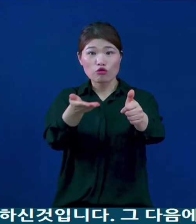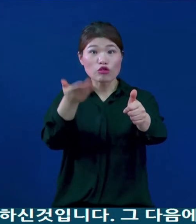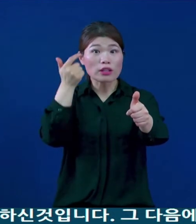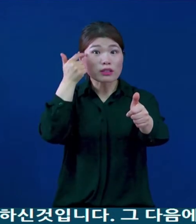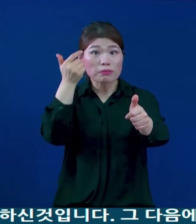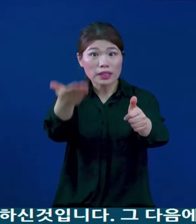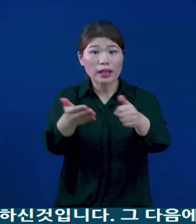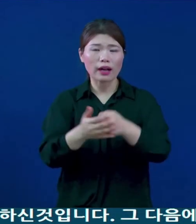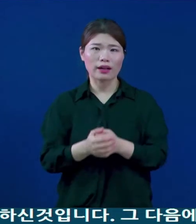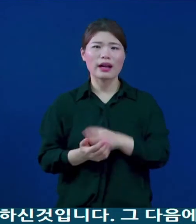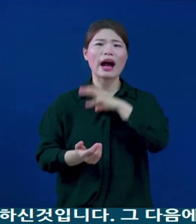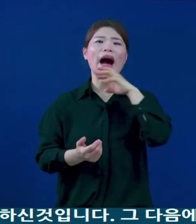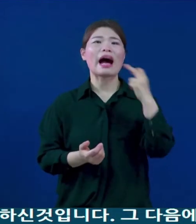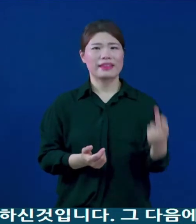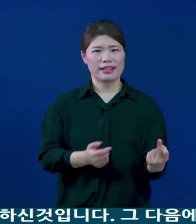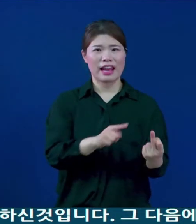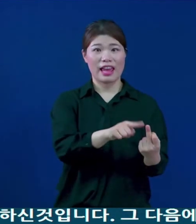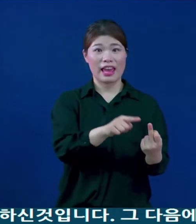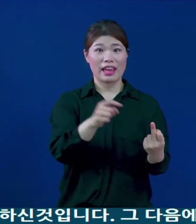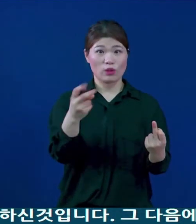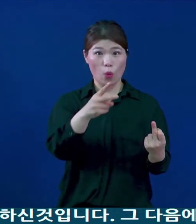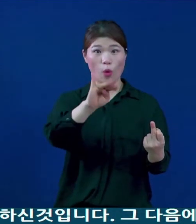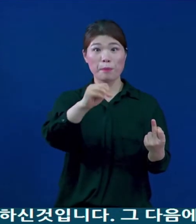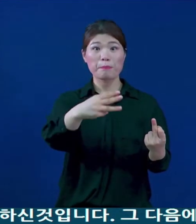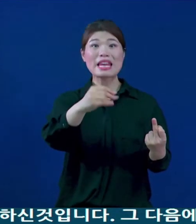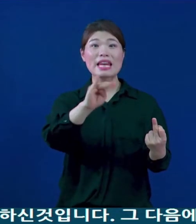주셨습니까? 안드레와 빌립에게 준 거예요.